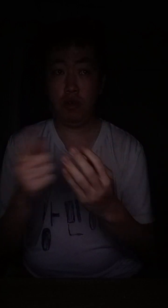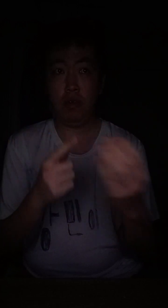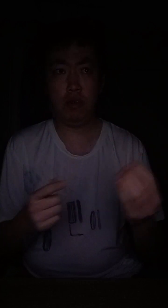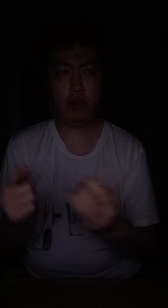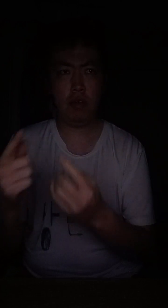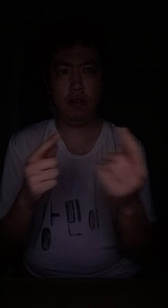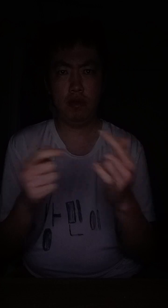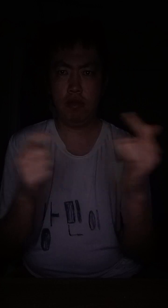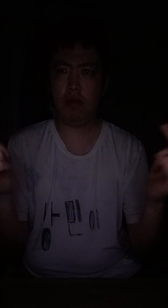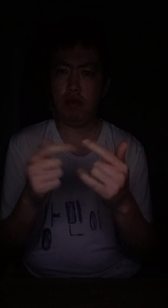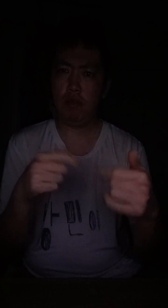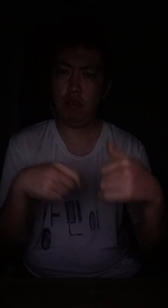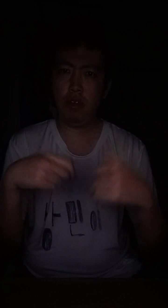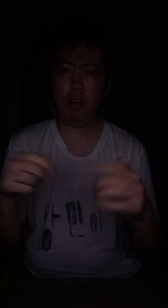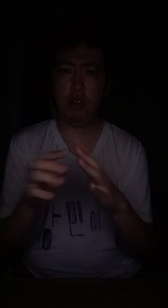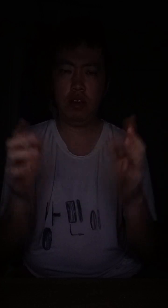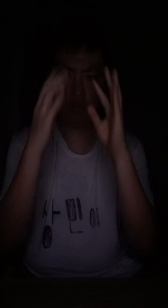어떻게 손쉽게 손에 넣을 수 있는지 추격해 보겠습니다.